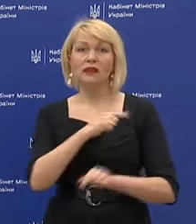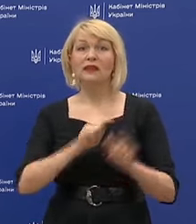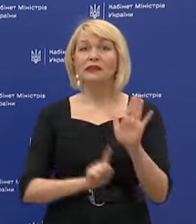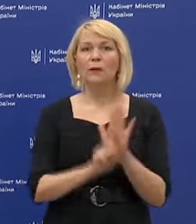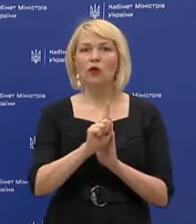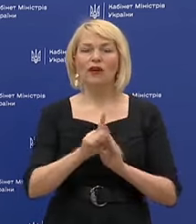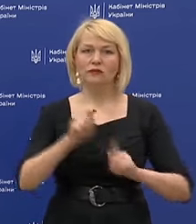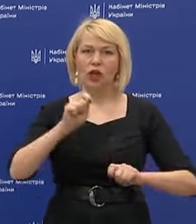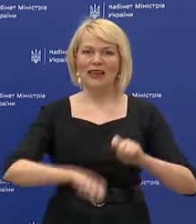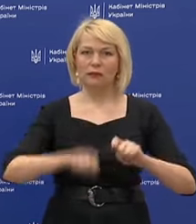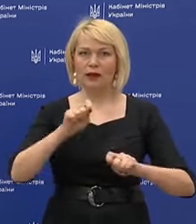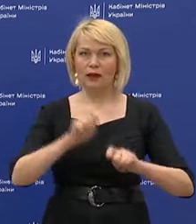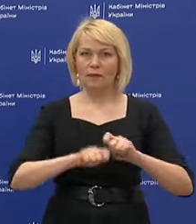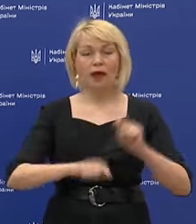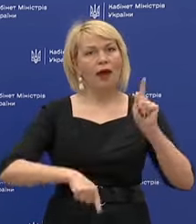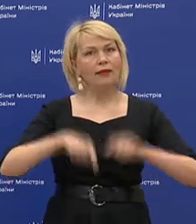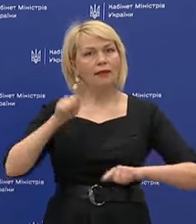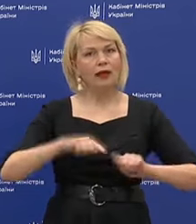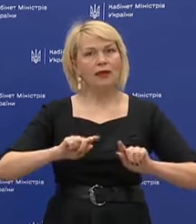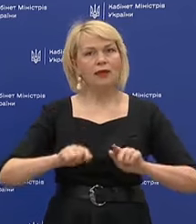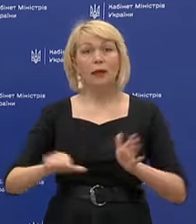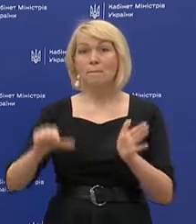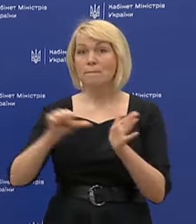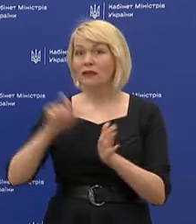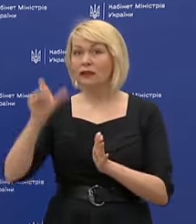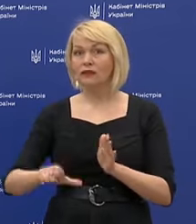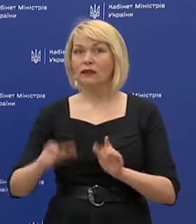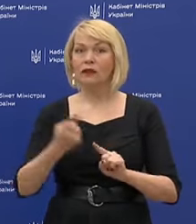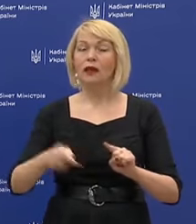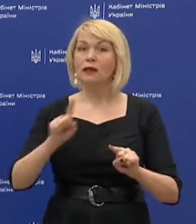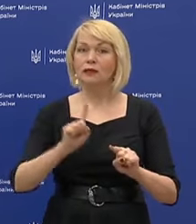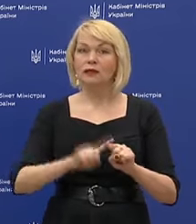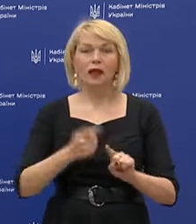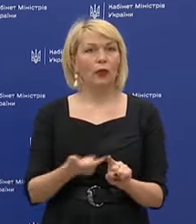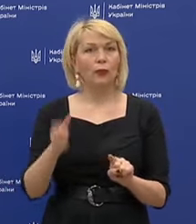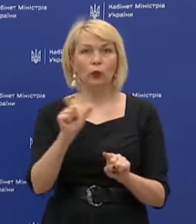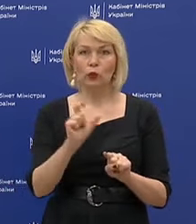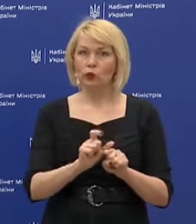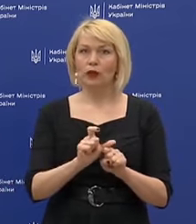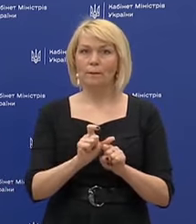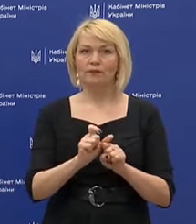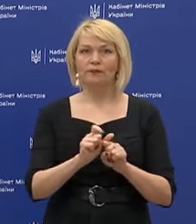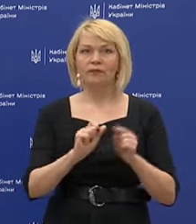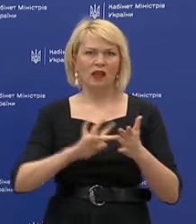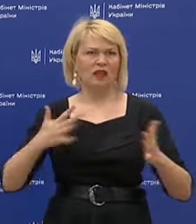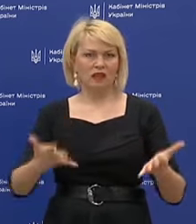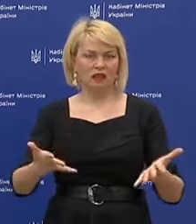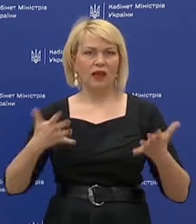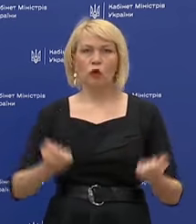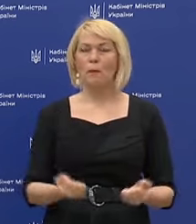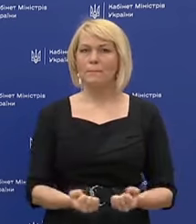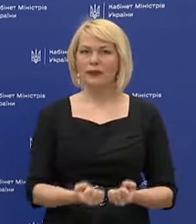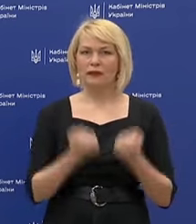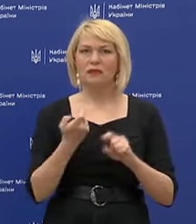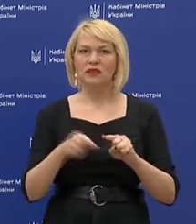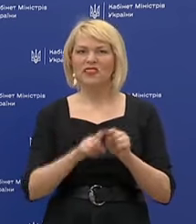запровадивши над нею експеримент. А деякі представники при цьому це дуже так ярко підтримували,